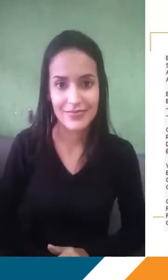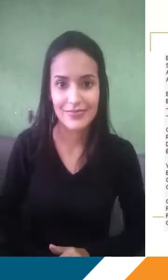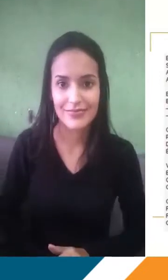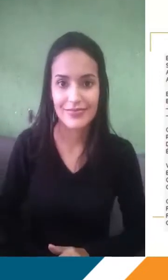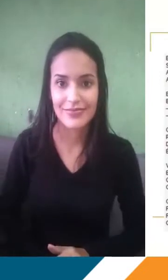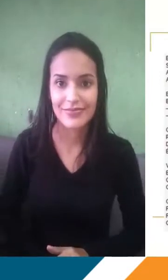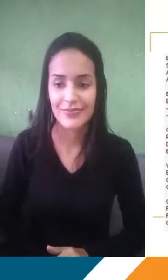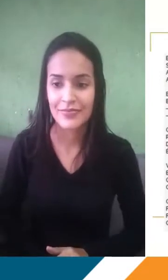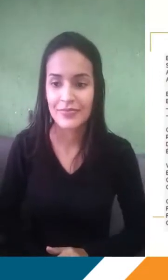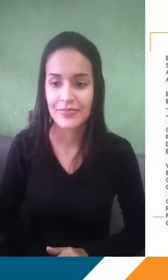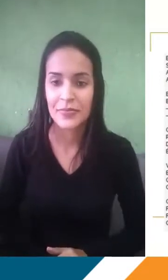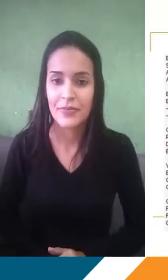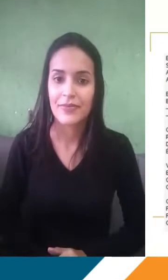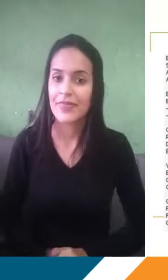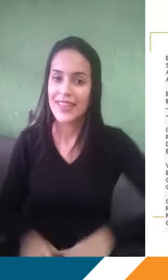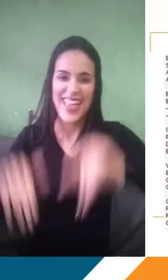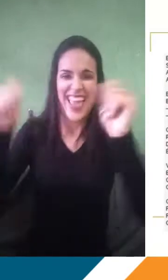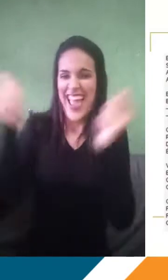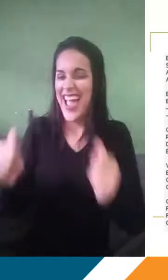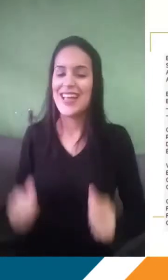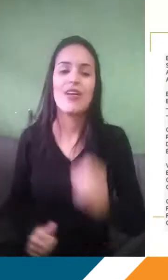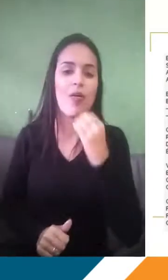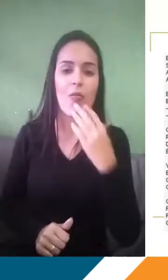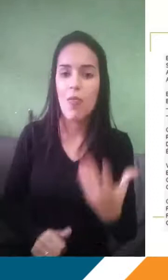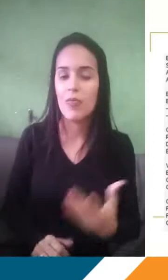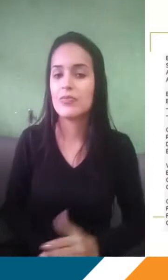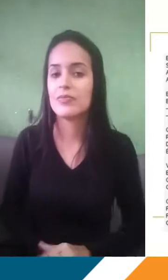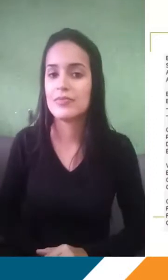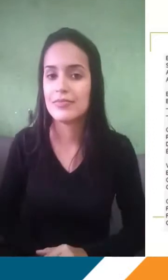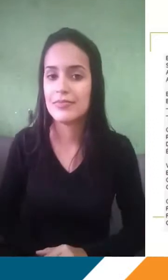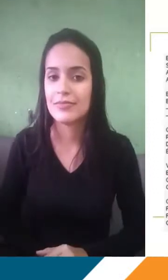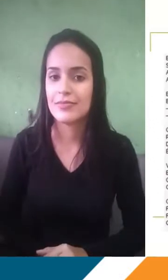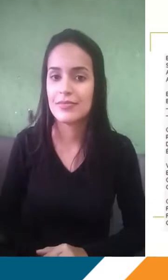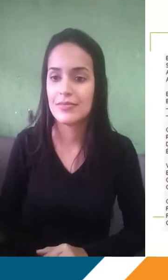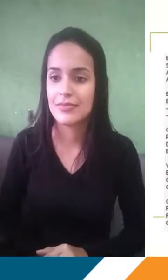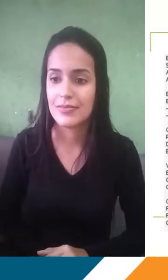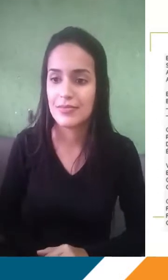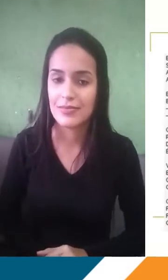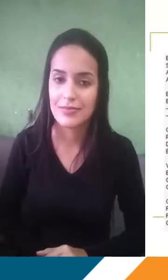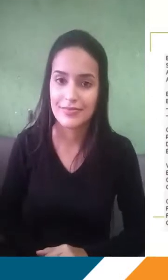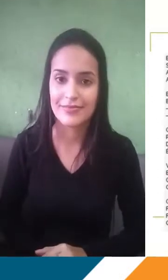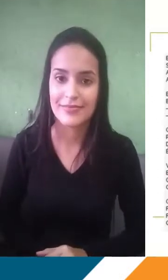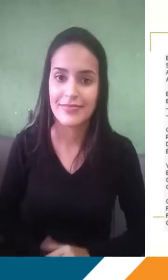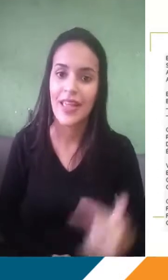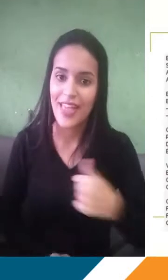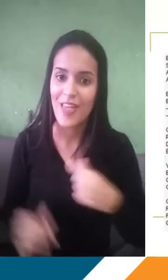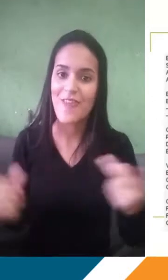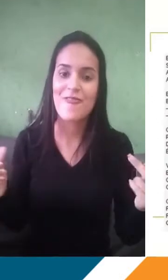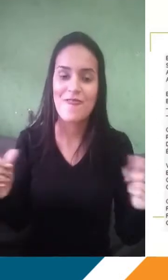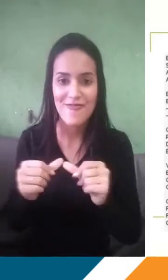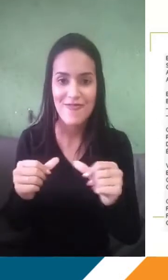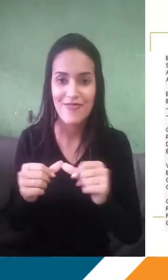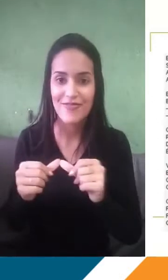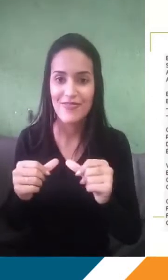O meu verso é bom, frumento sem joio, faço rimas com consoantes de apoio. Vai por 50